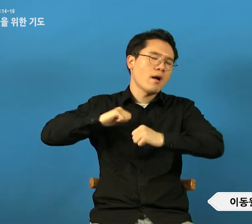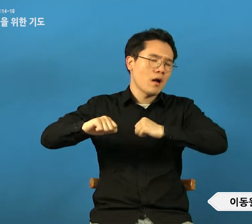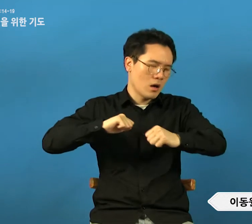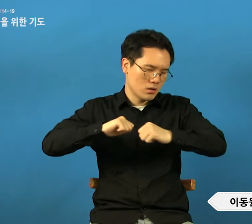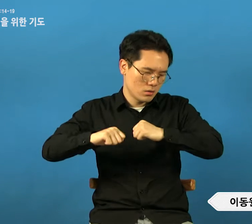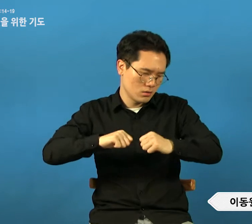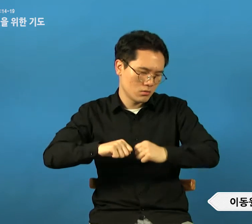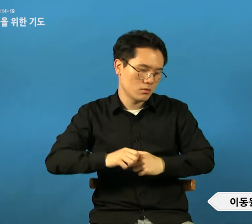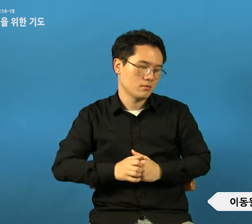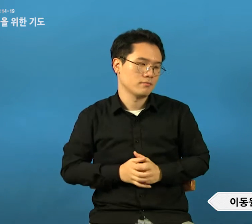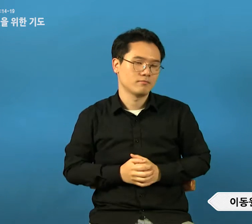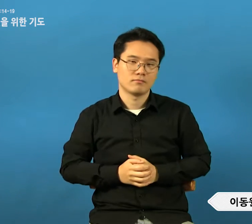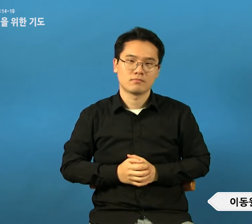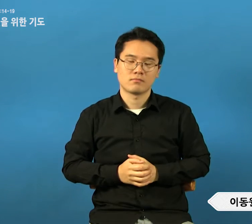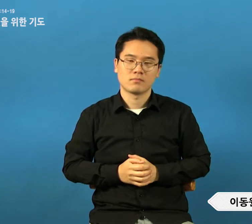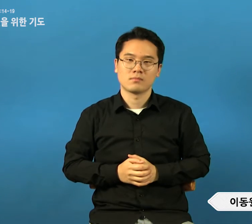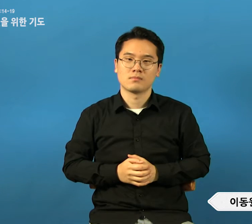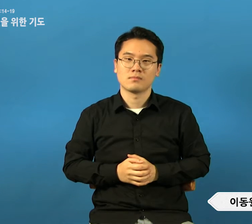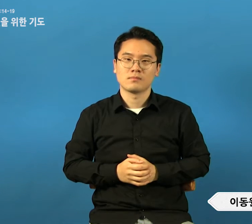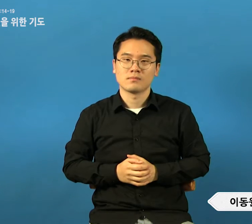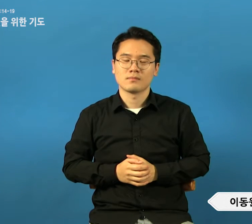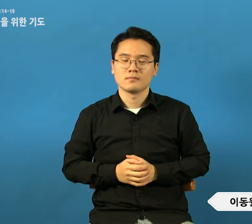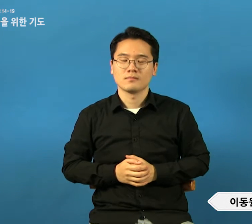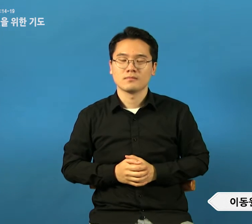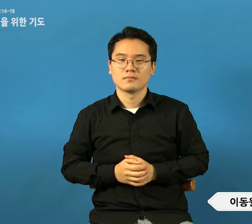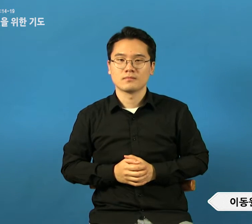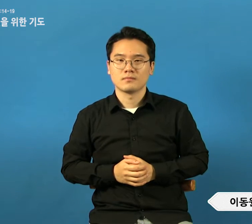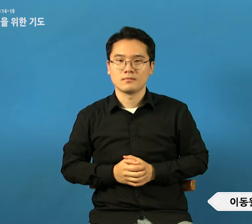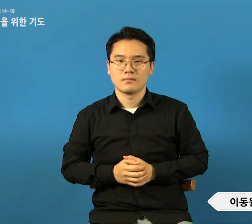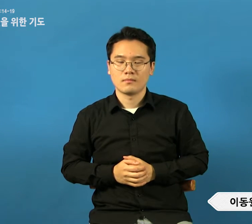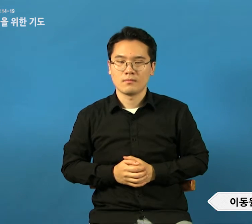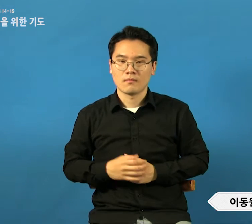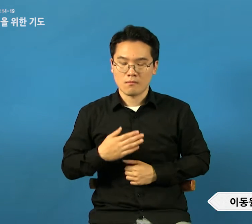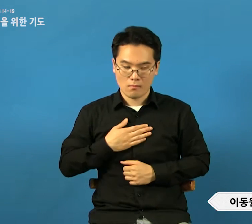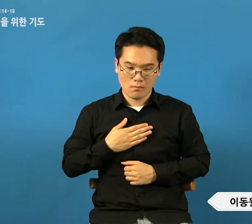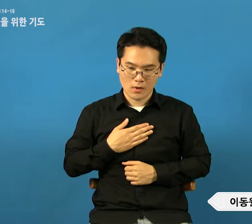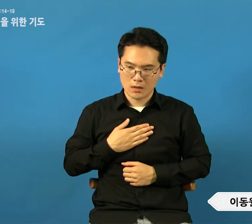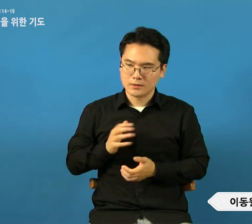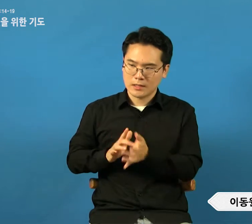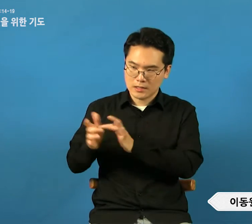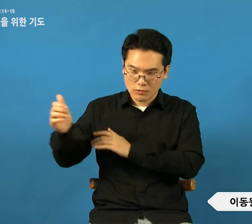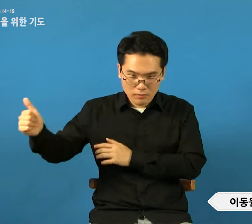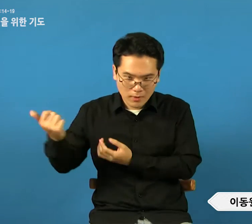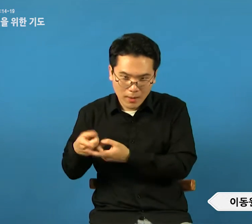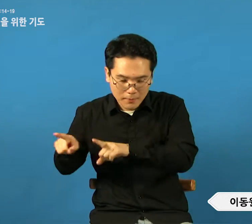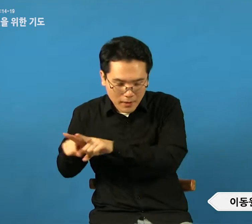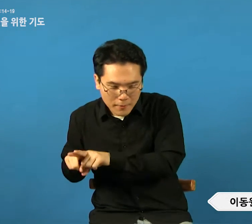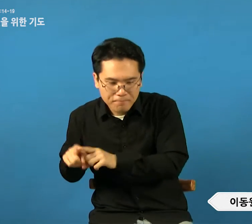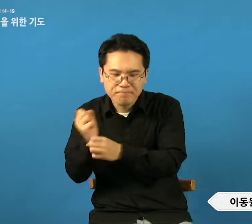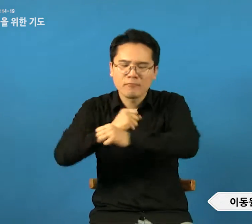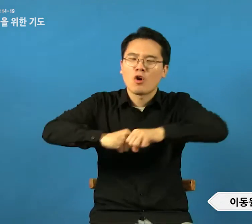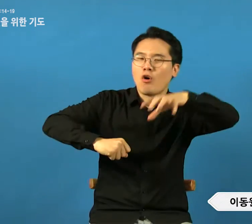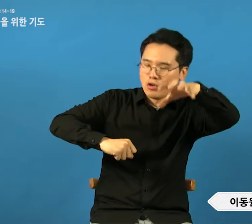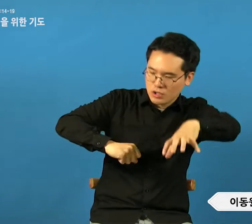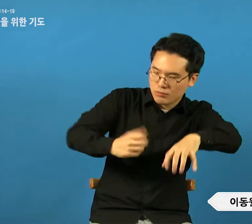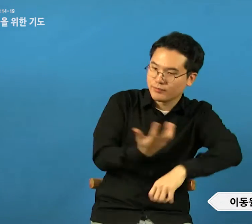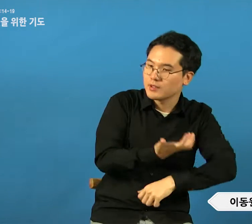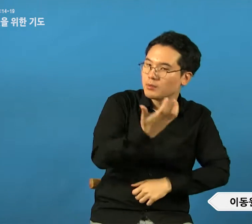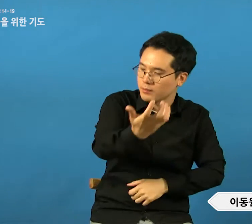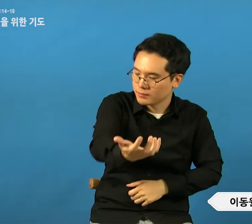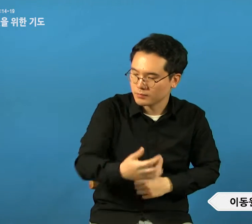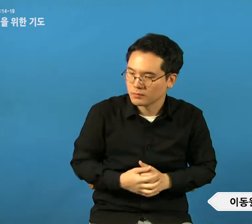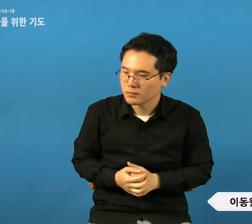말씀하십니다. 자, 나는 그분과 함께 거실로 갔습니다. 안락한 거실을